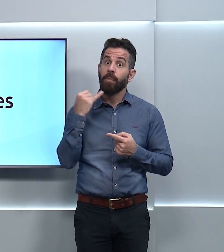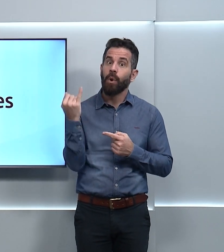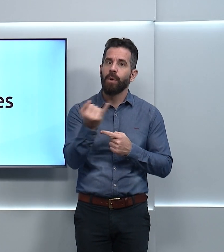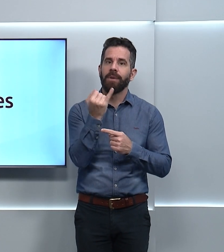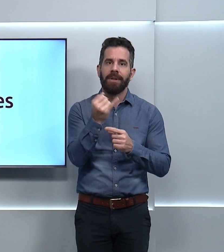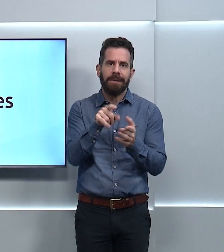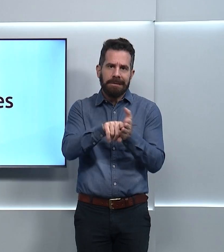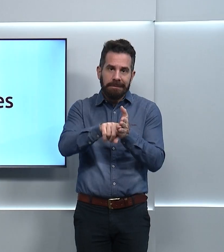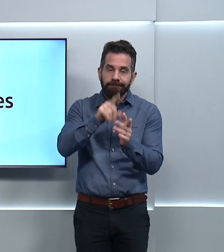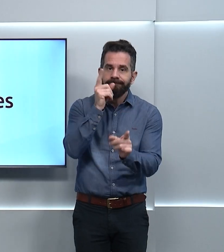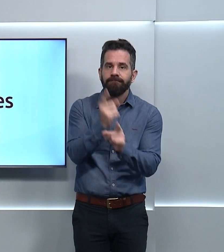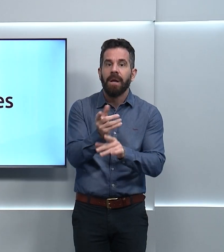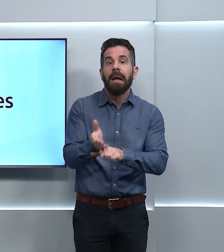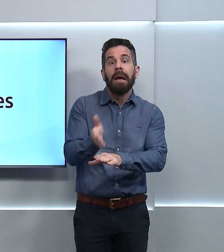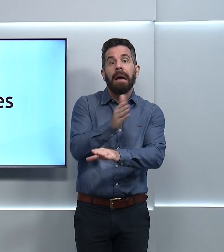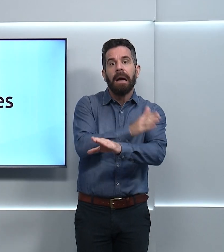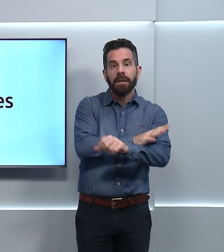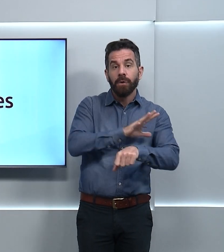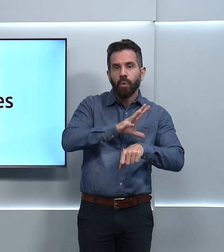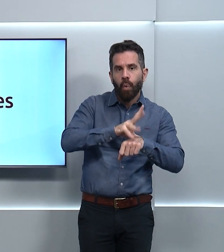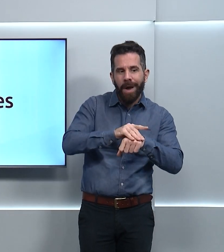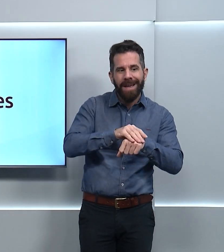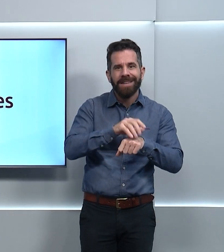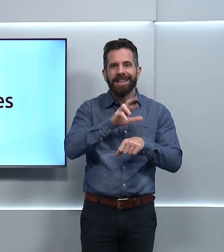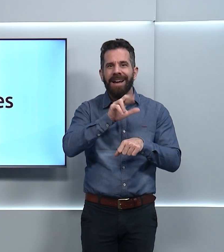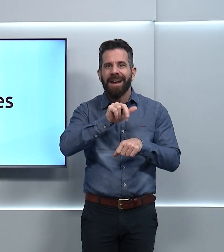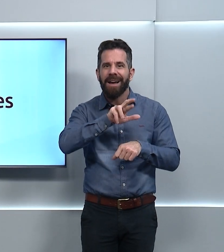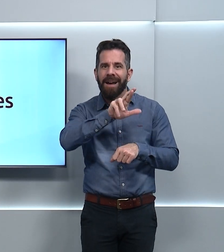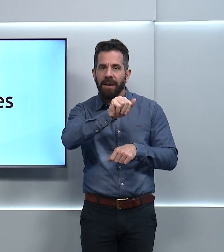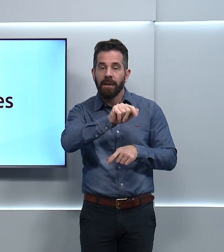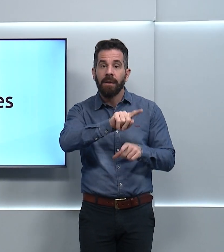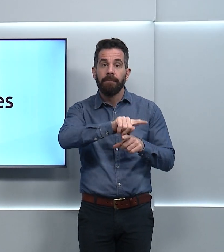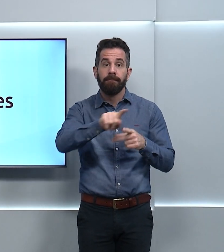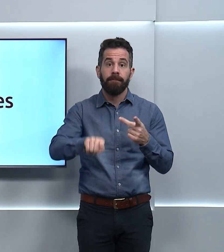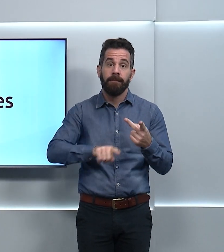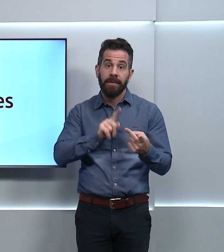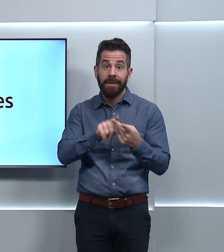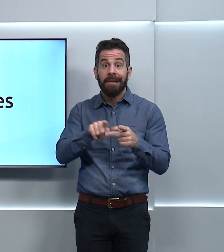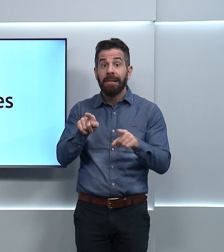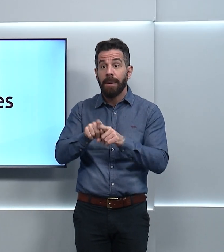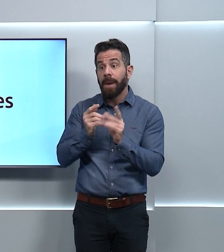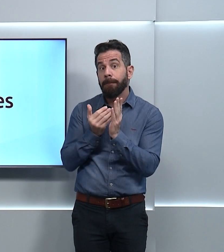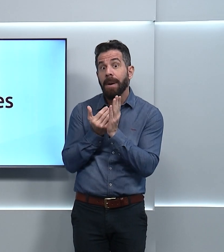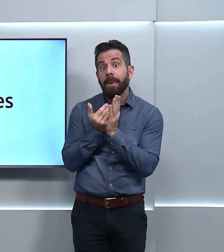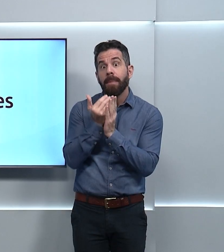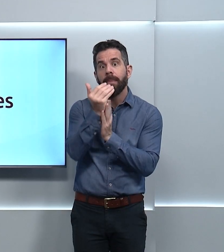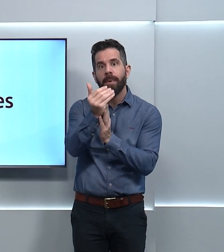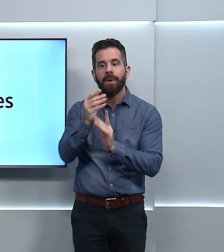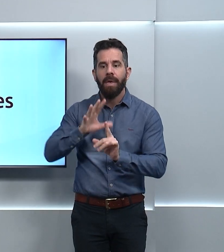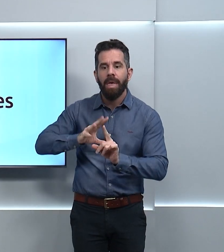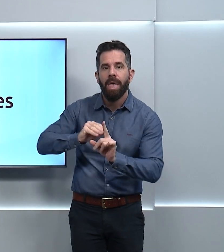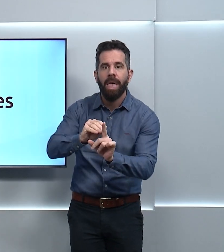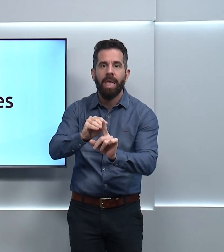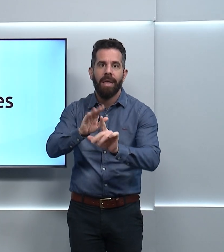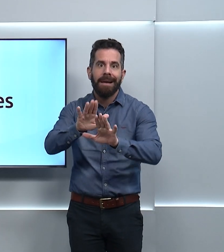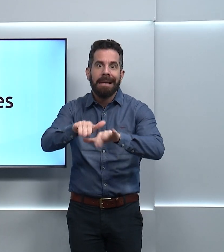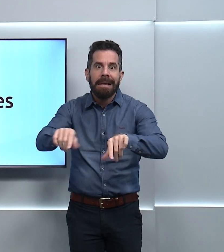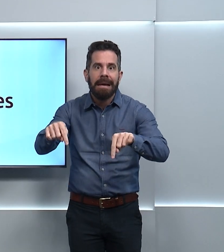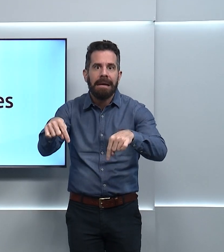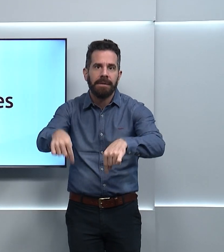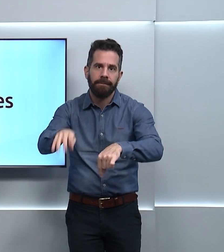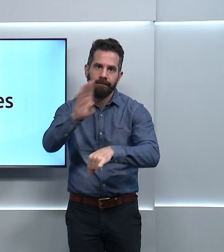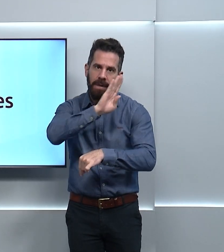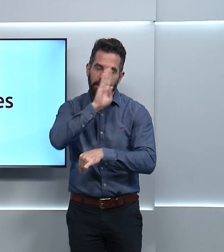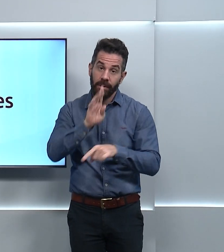diagnóstico precoce no tratamento de doenças raras e o aumento dos casos de abuso infantil no Brasil. E claro, como